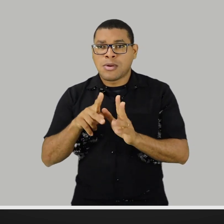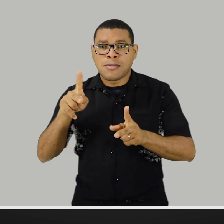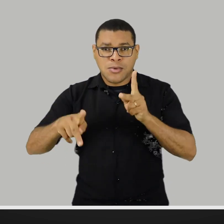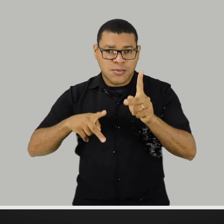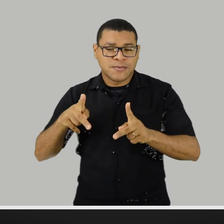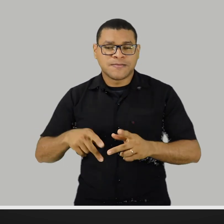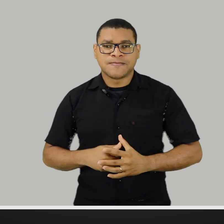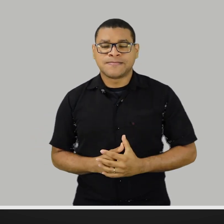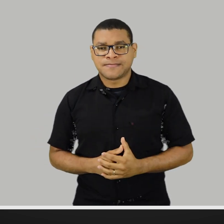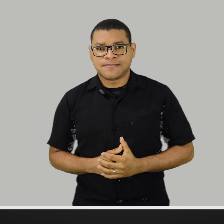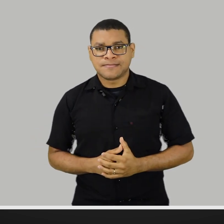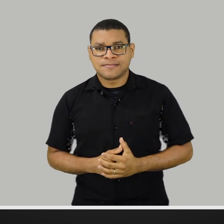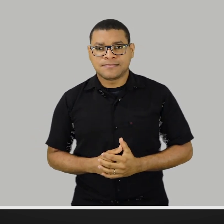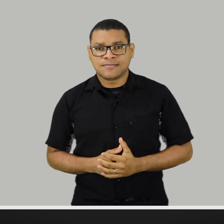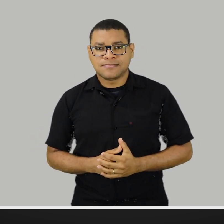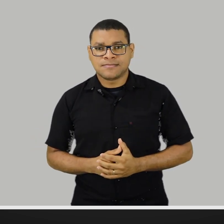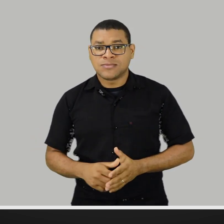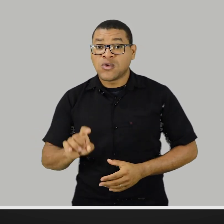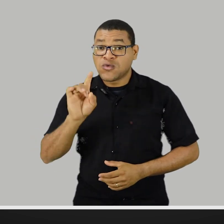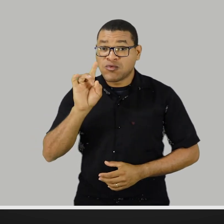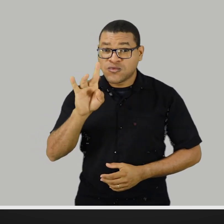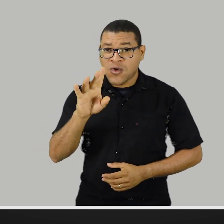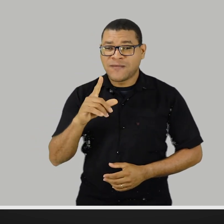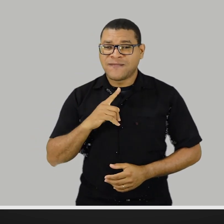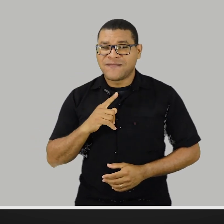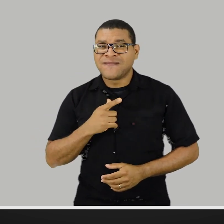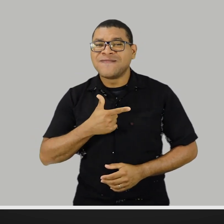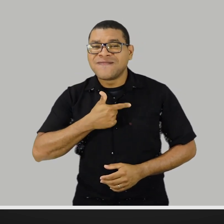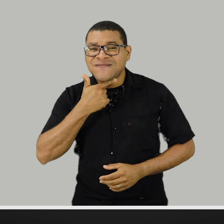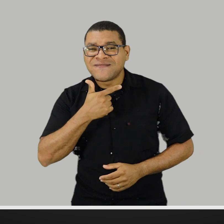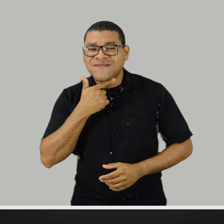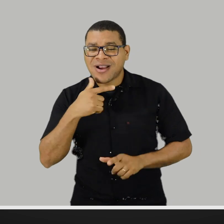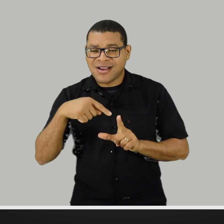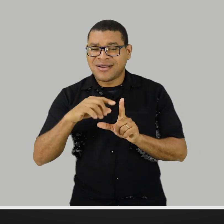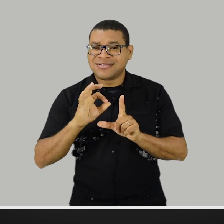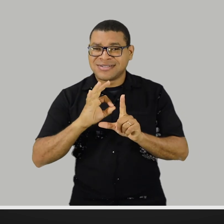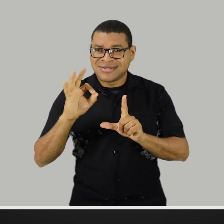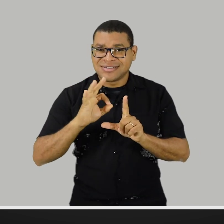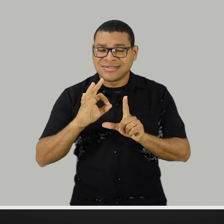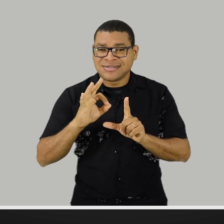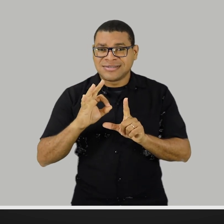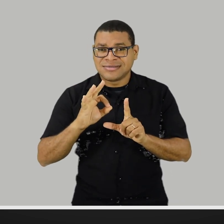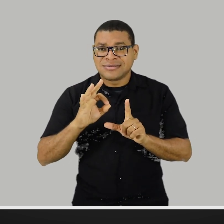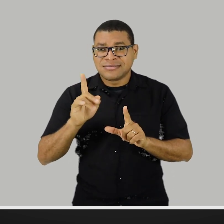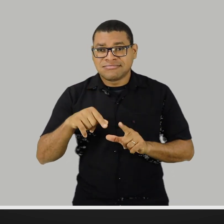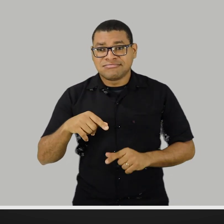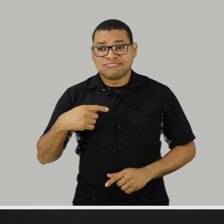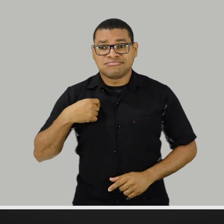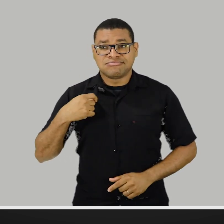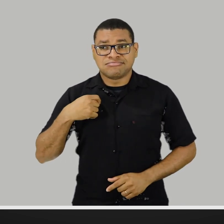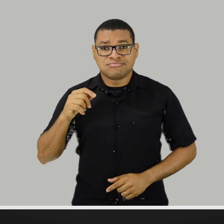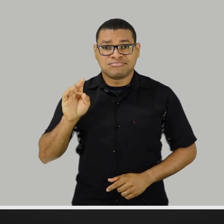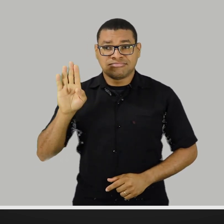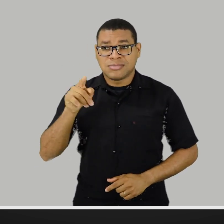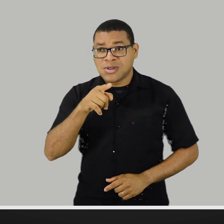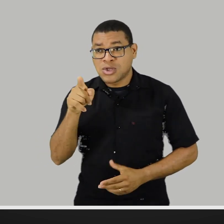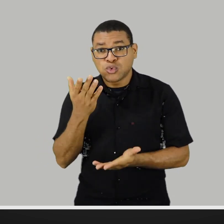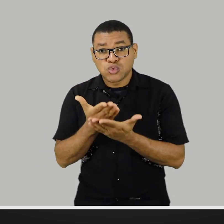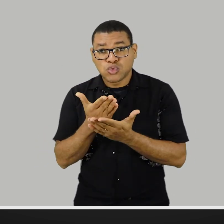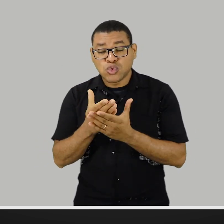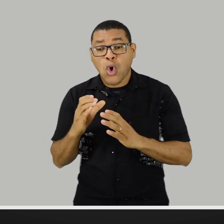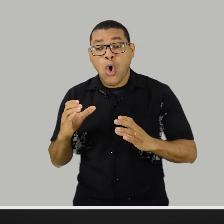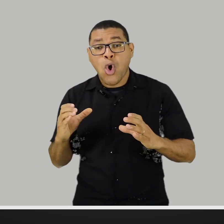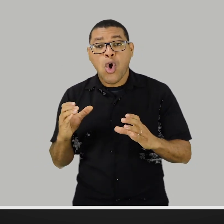populacional 10 somente poderão concorrer às vagas da reserva de cotas os candidatos que estudaram